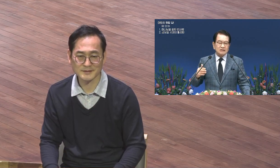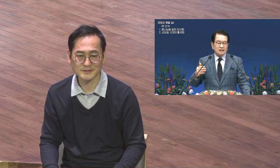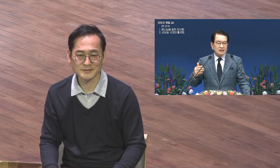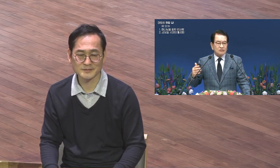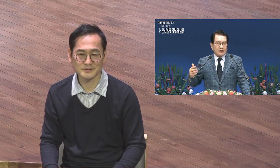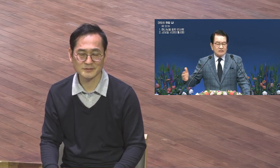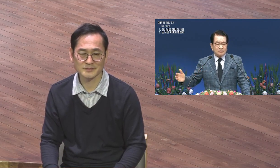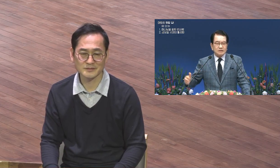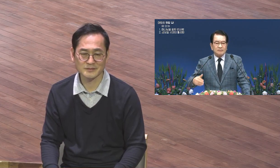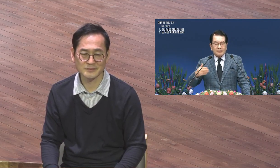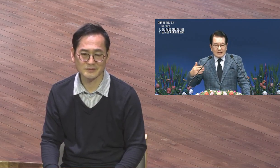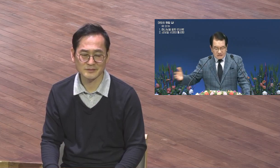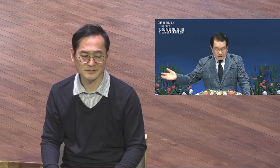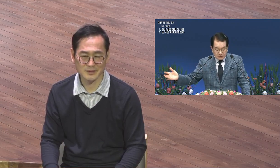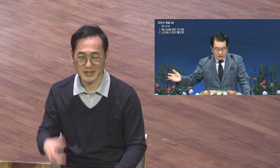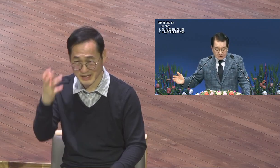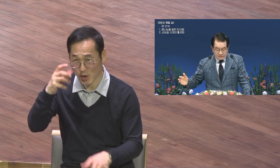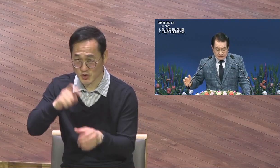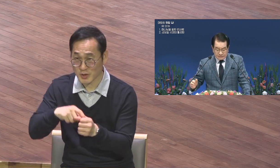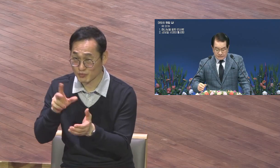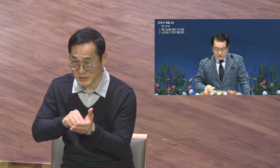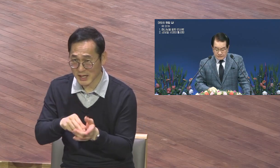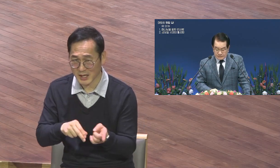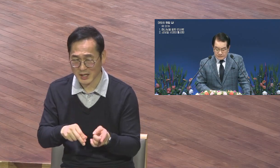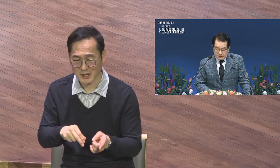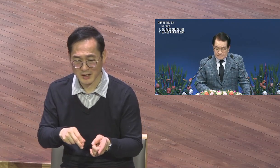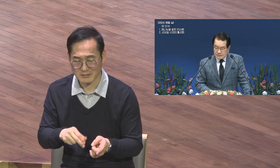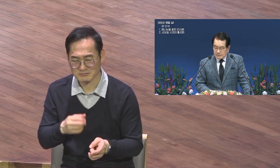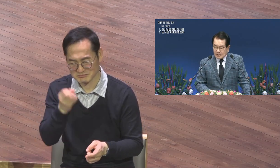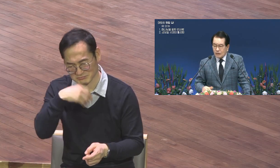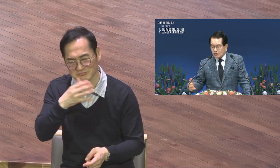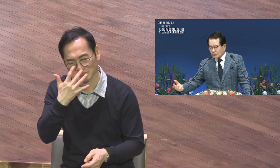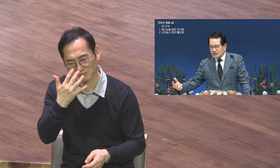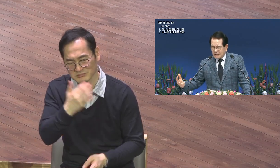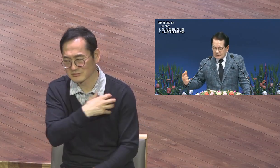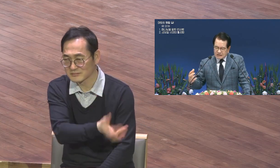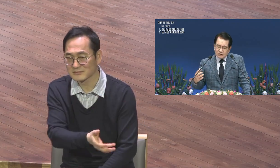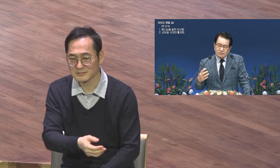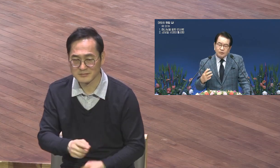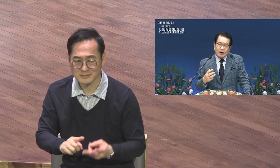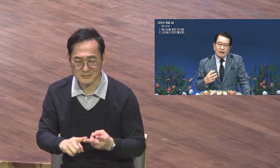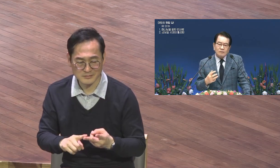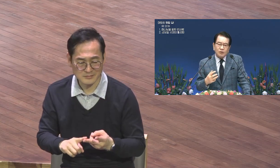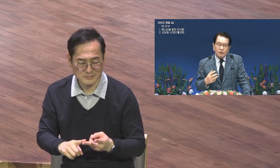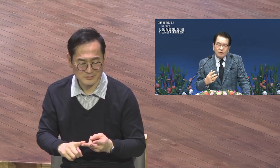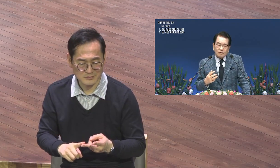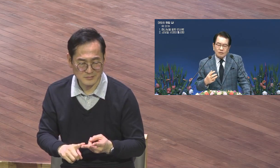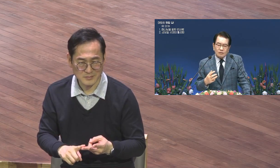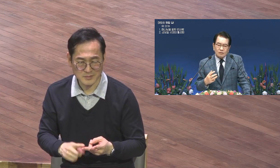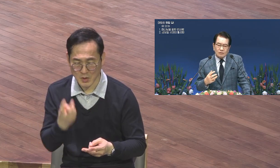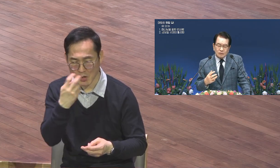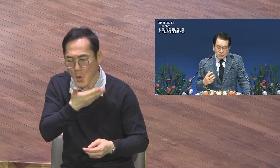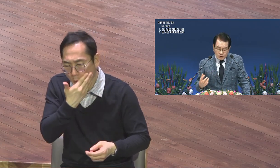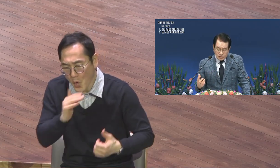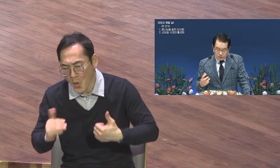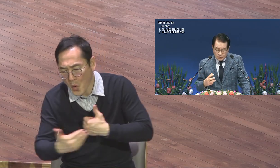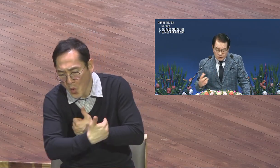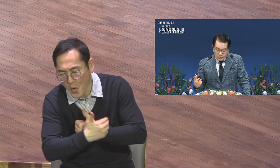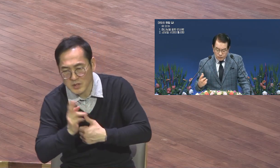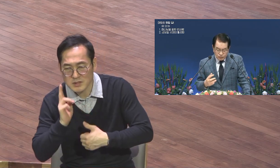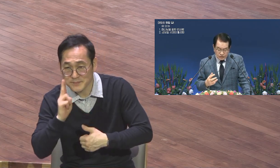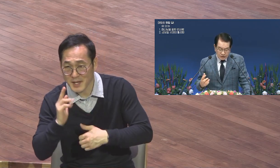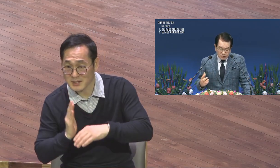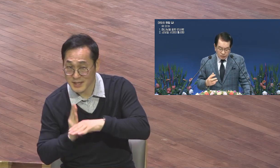아이들의 영적 상태를 관심 없이 그냥 방치해버리는 때로는 또 지나친 과잉 보호